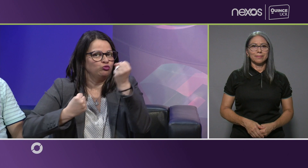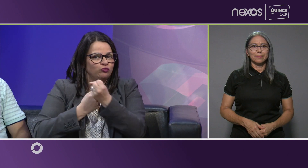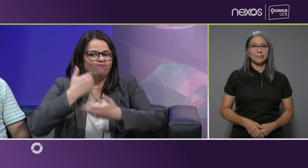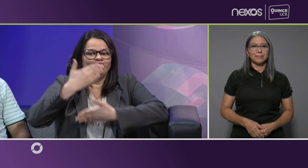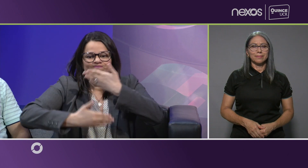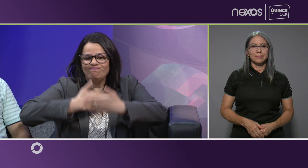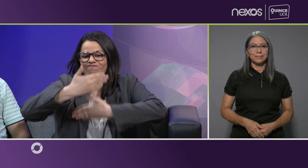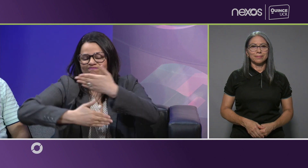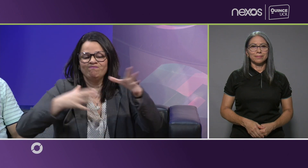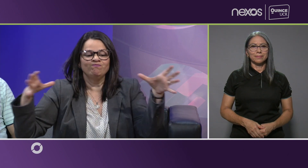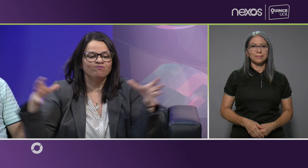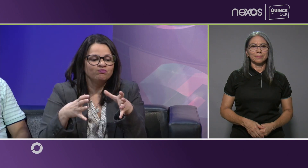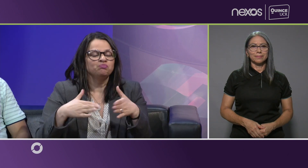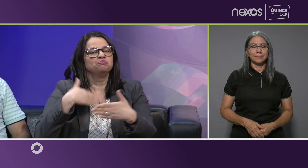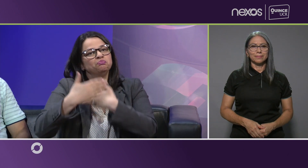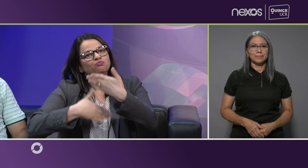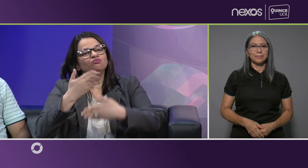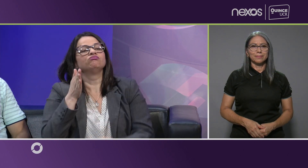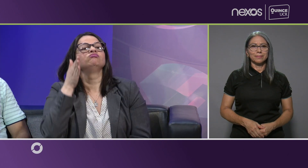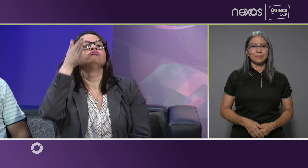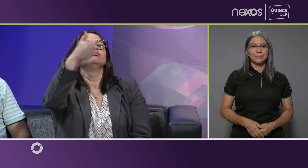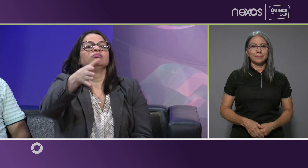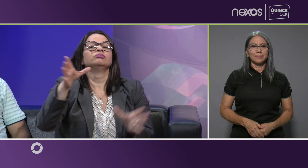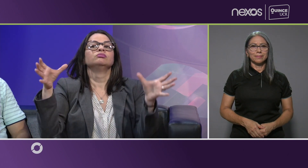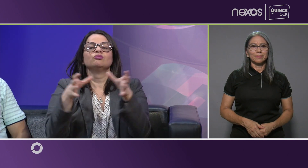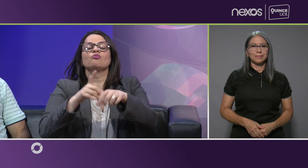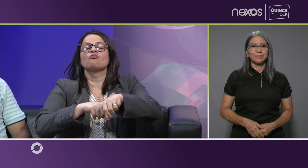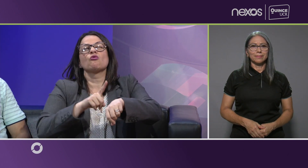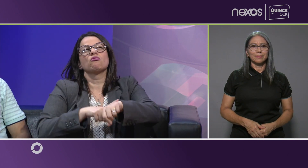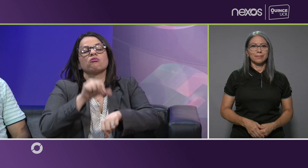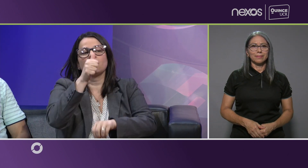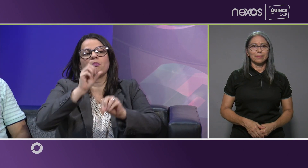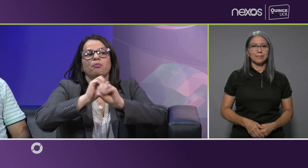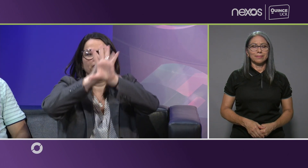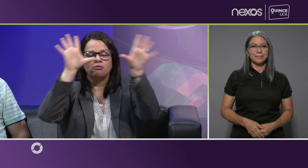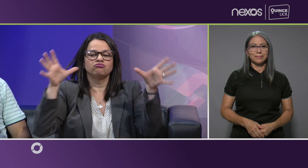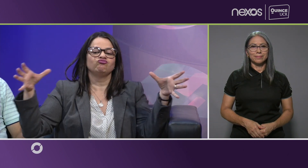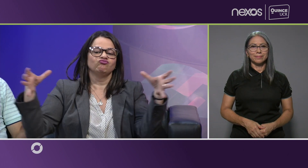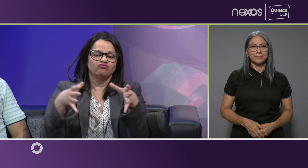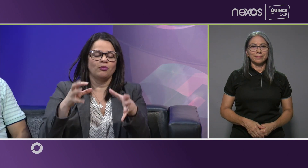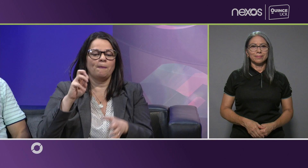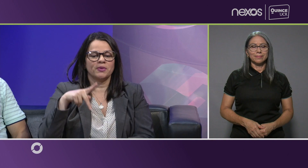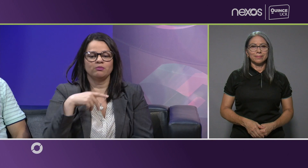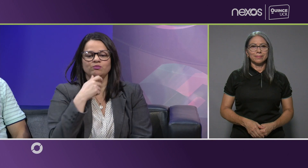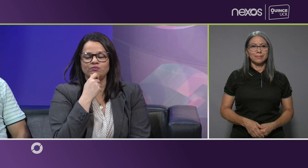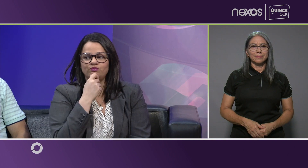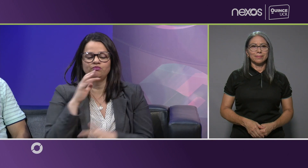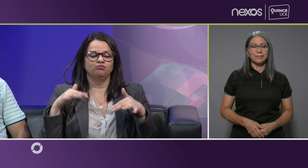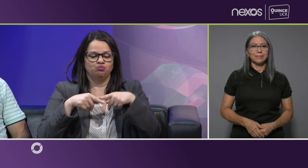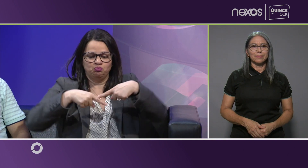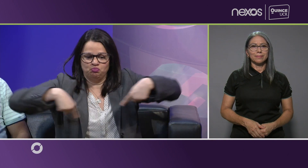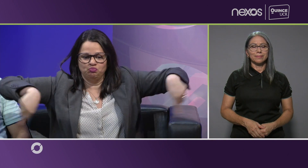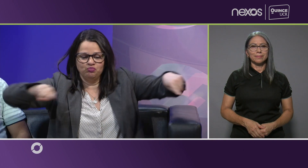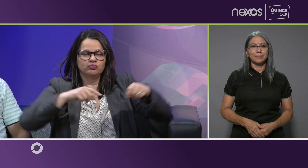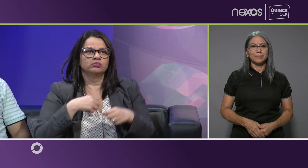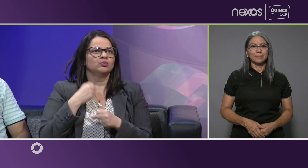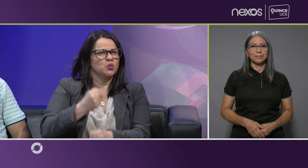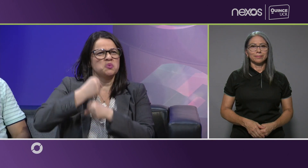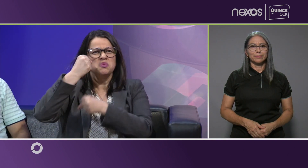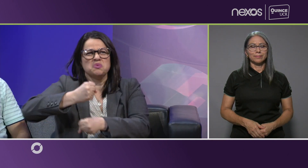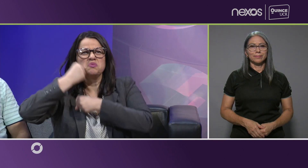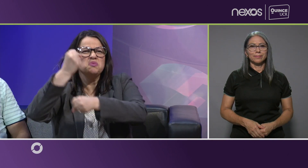Instagram, lo publicamos, recibimos mucho apoyo y ya luego nos concentramos y fuimos. Eso fue a las 10 de la mañana, ya